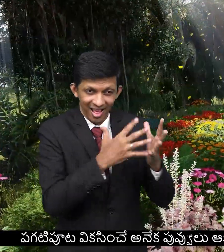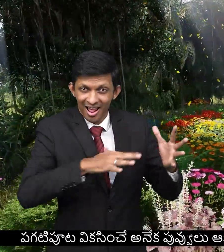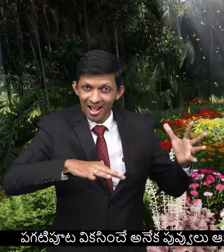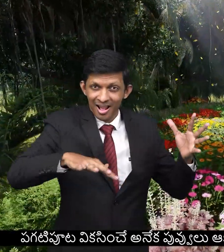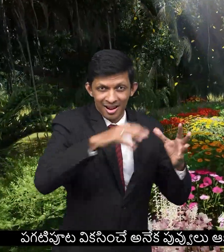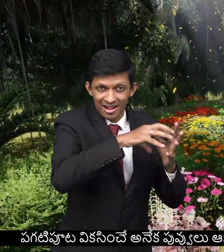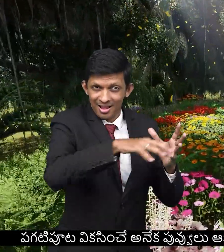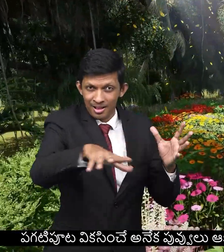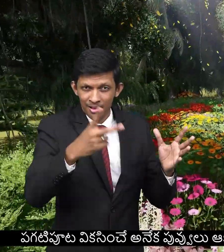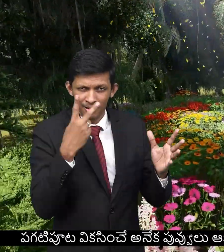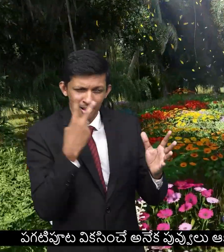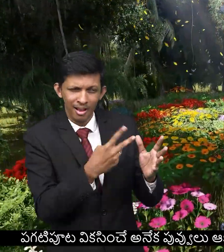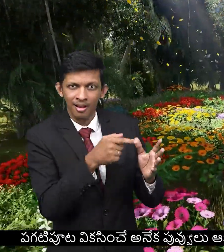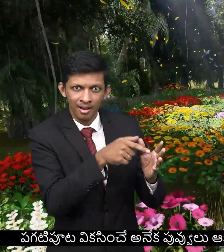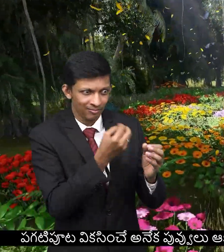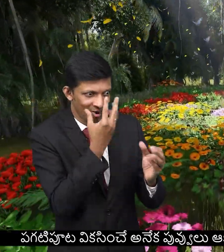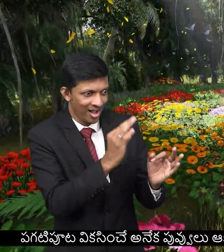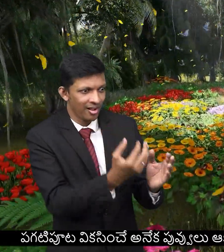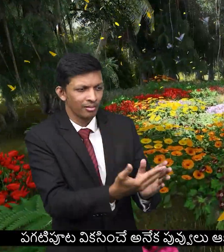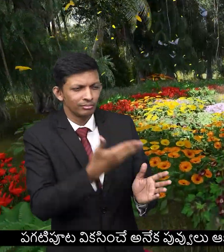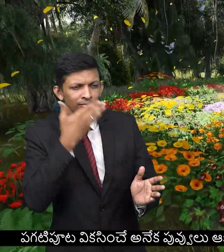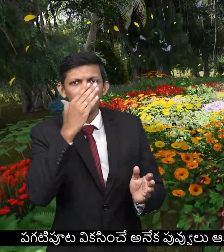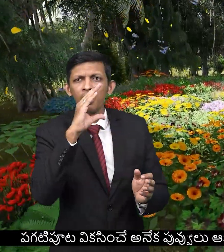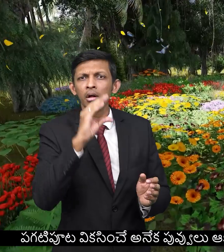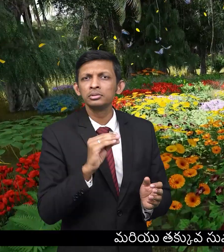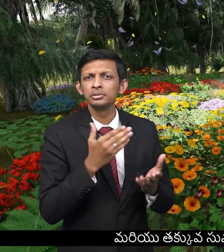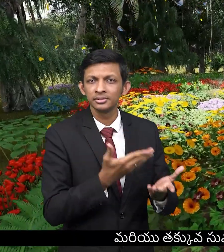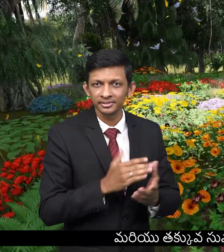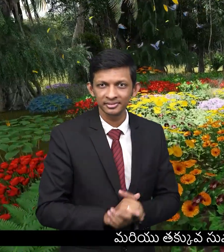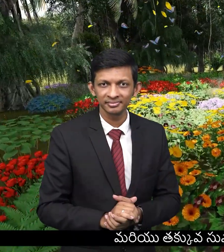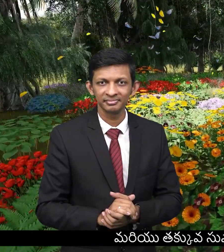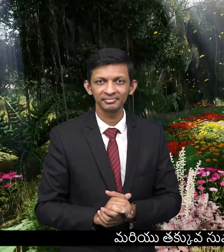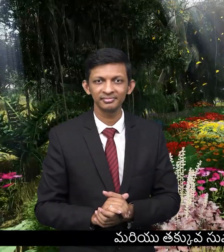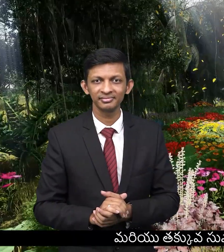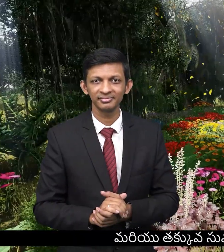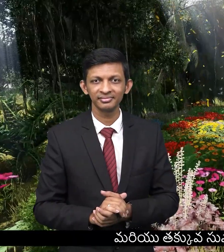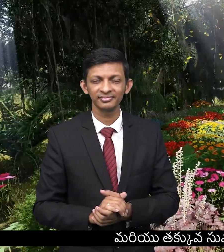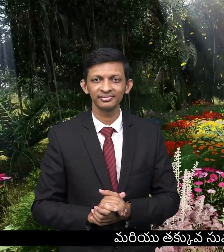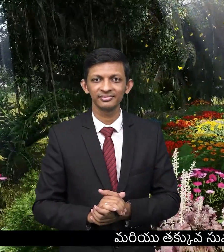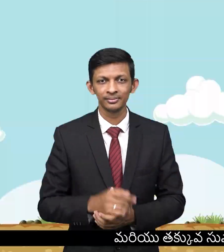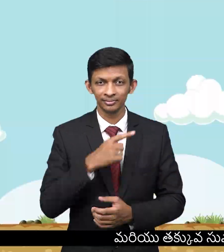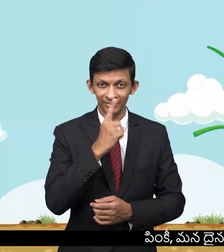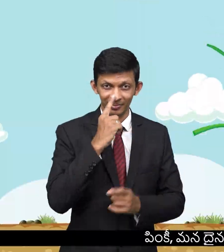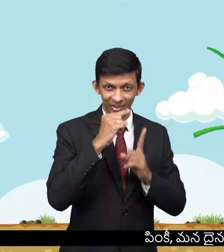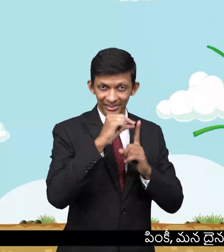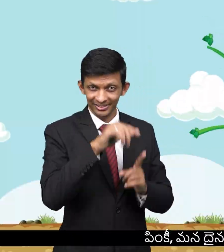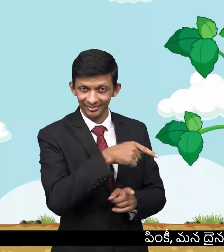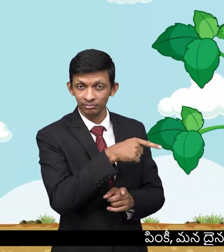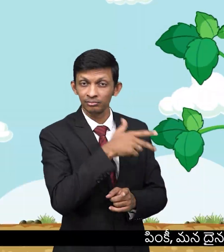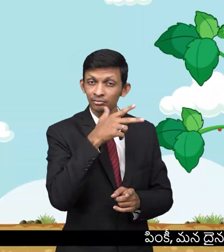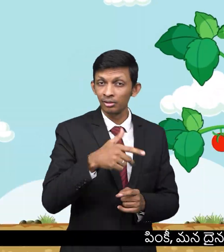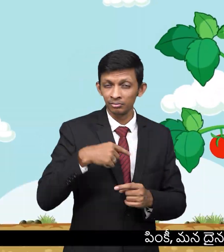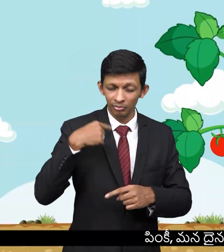పగటిపూట వికసించే అనేక పువ్వులు ఆకర్షణీయమైన రంగులను కలిగి ఉంటాయి మరియు తక్కువ సువాసన కలిగి ఉంటాయి. పింకీ,